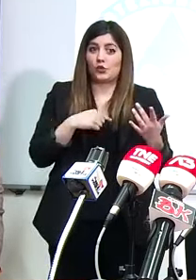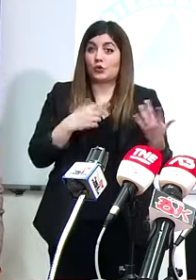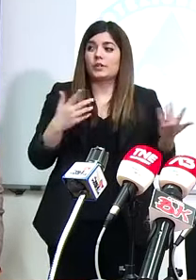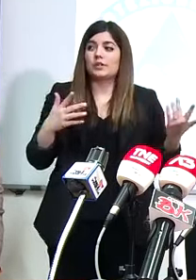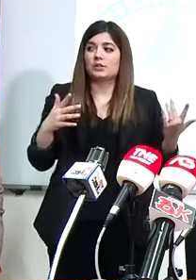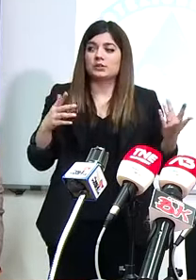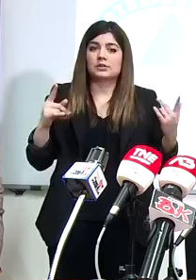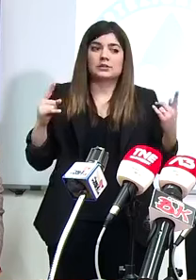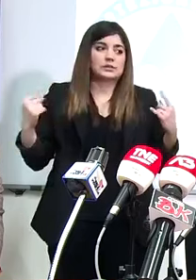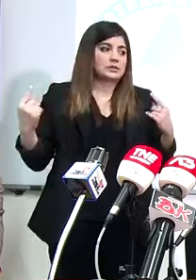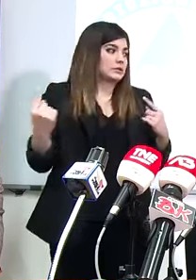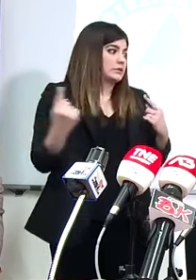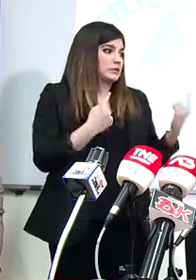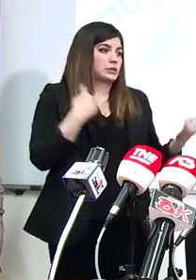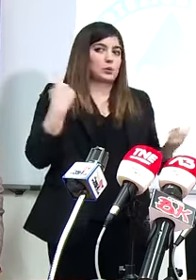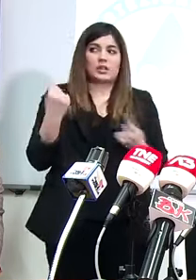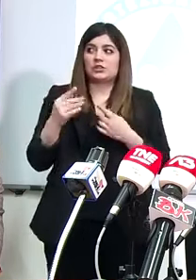siamo ormai circondati